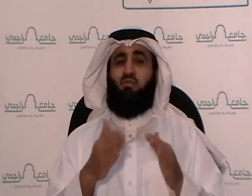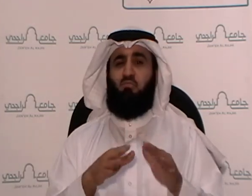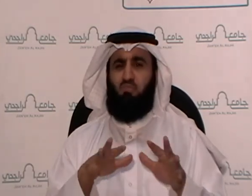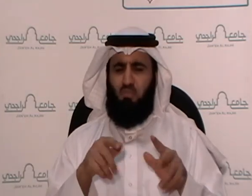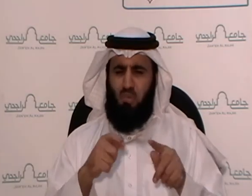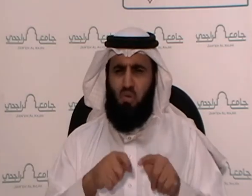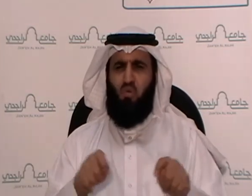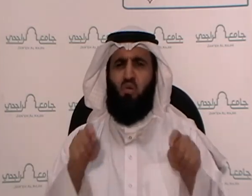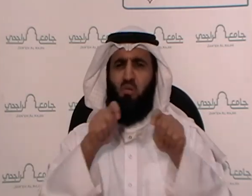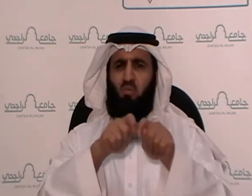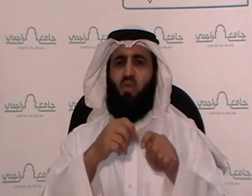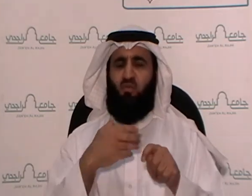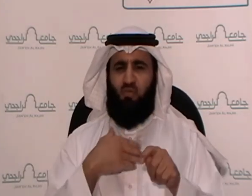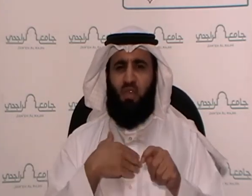ومعاقبته هي